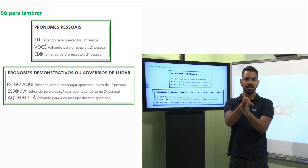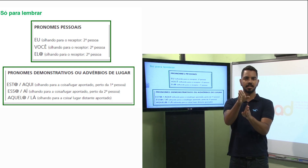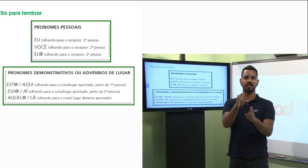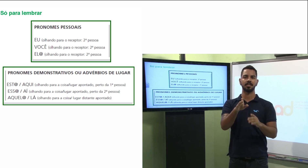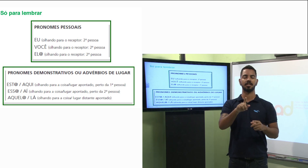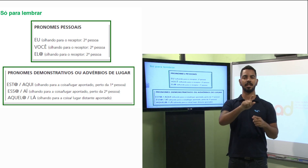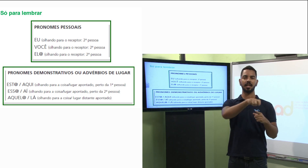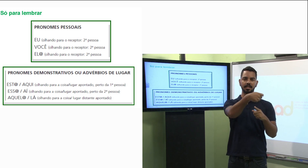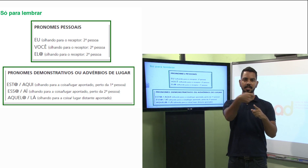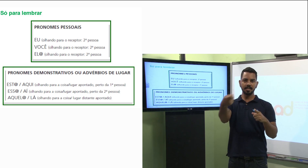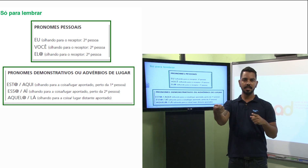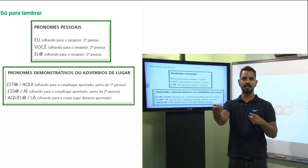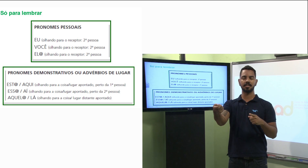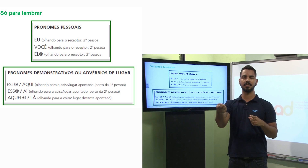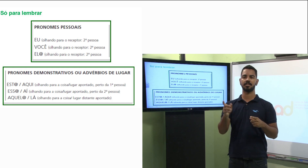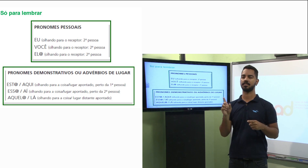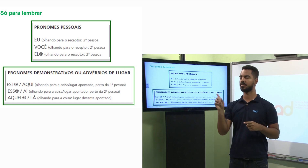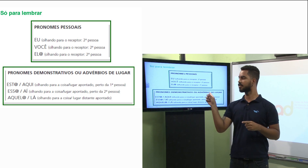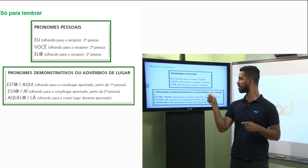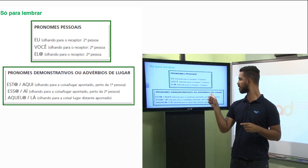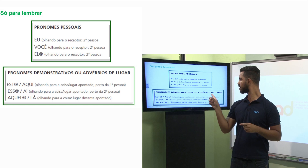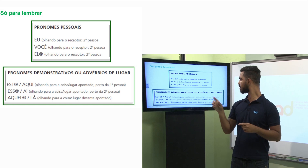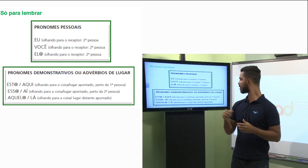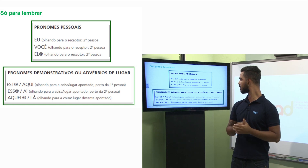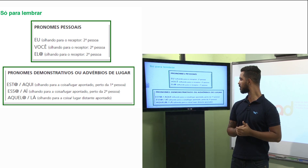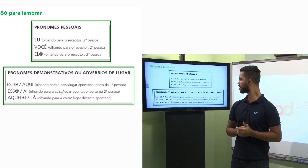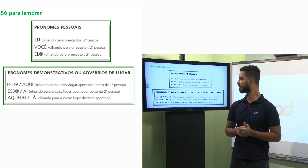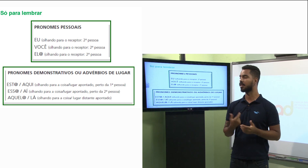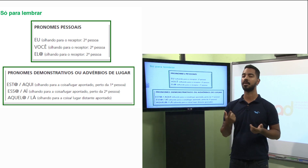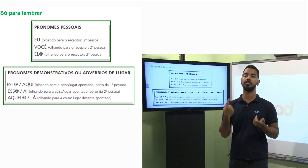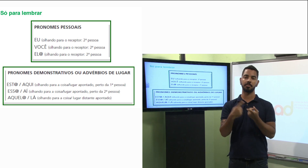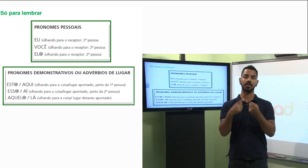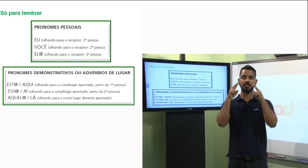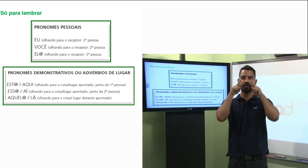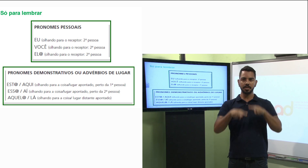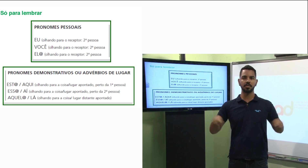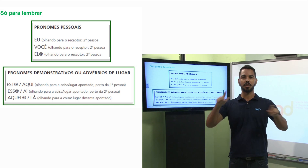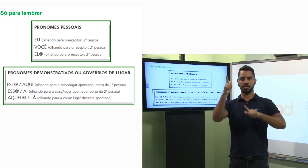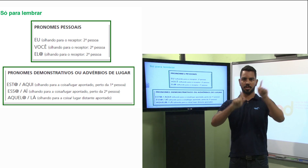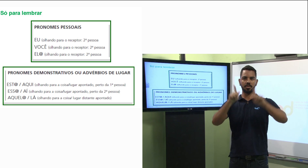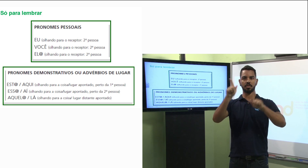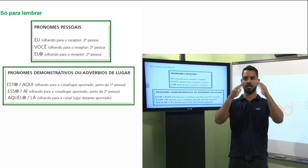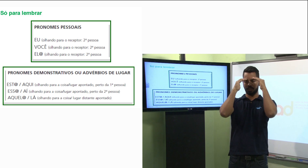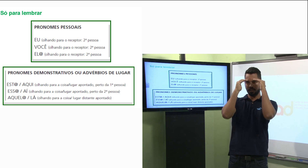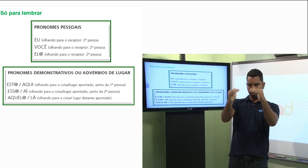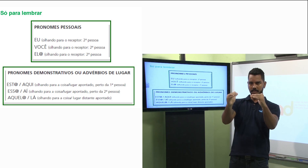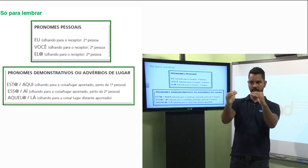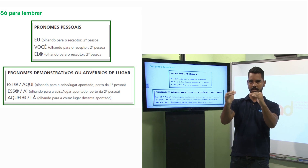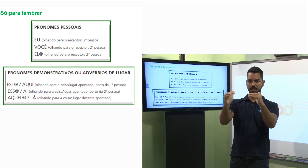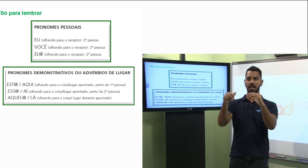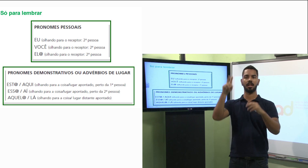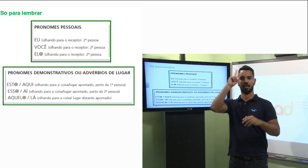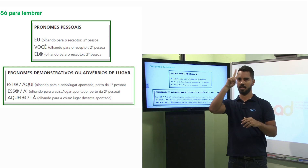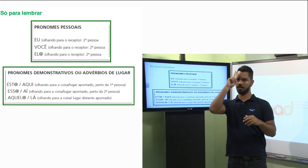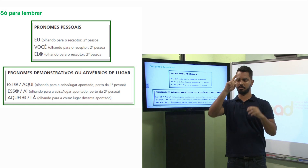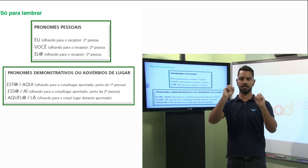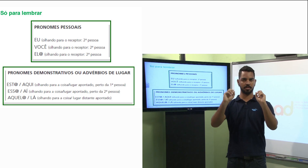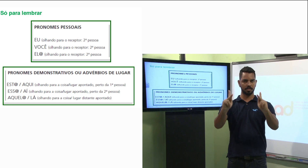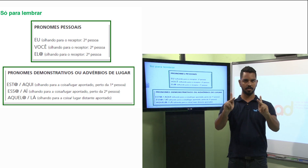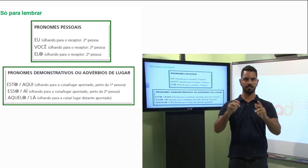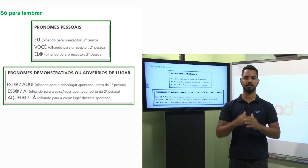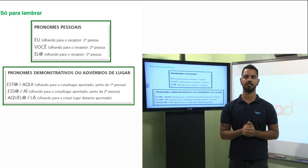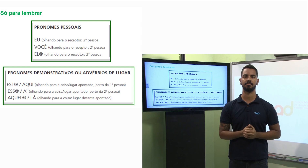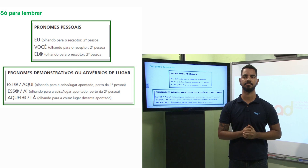respeitando a forma gestual e visual que a Libras se apresenta, ok? Só para lembrar.